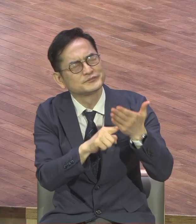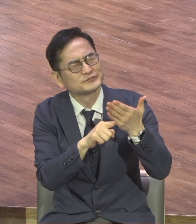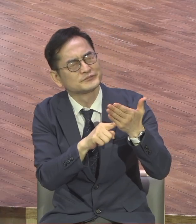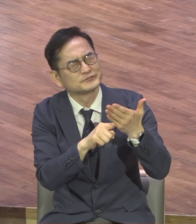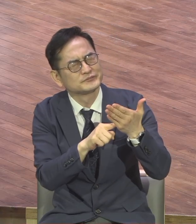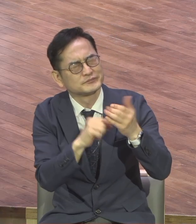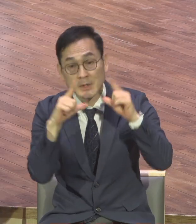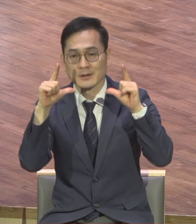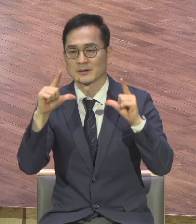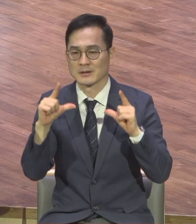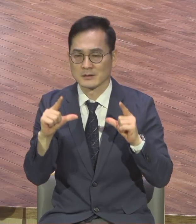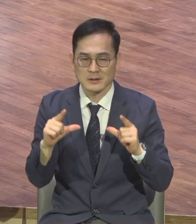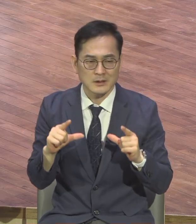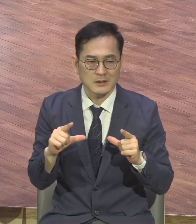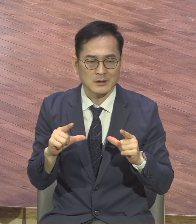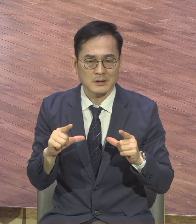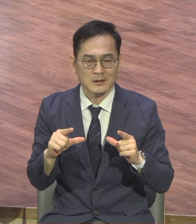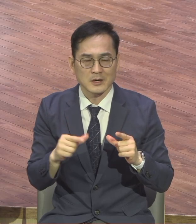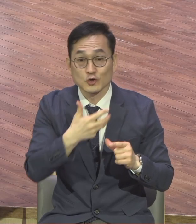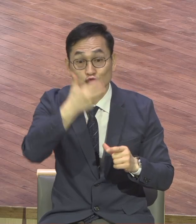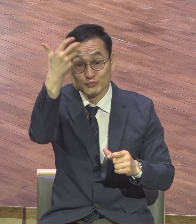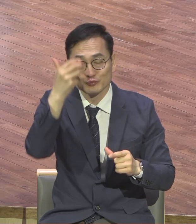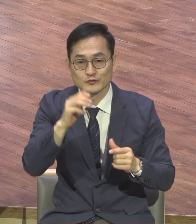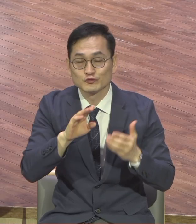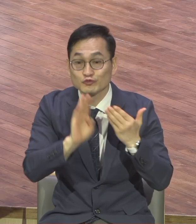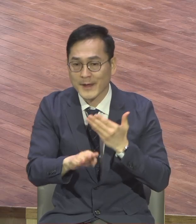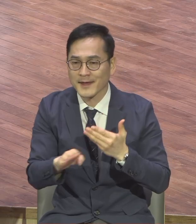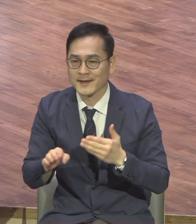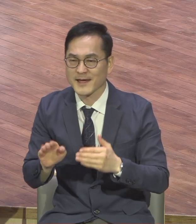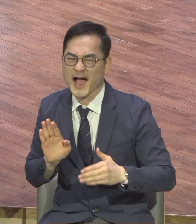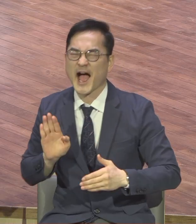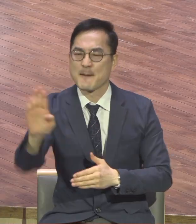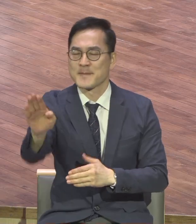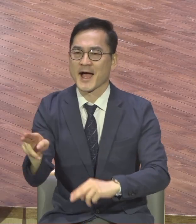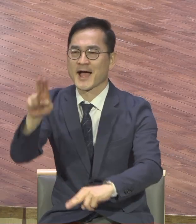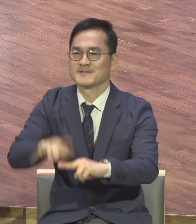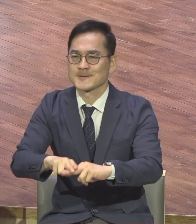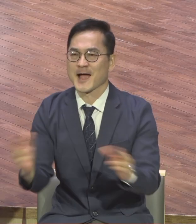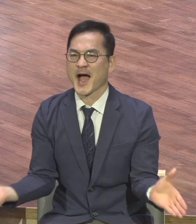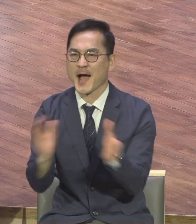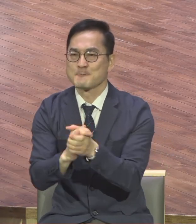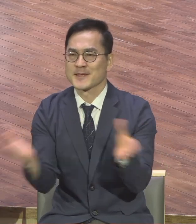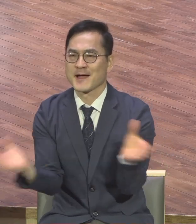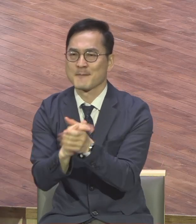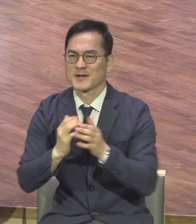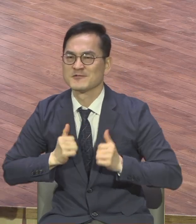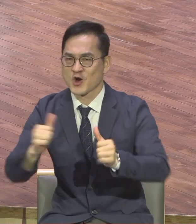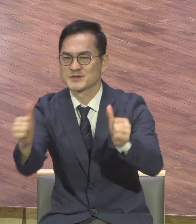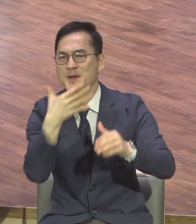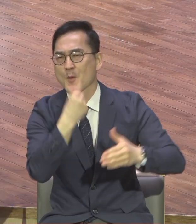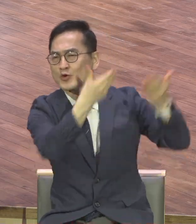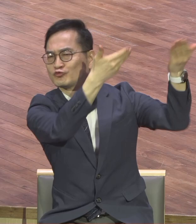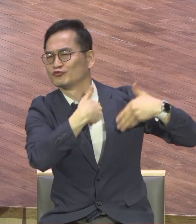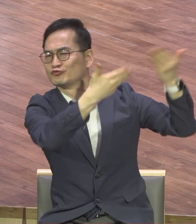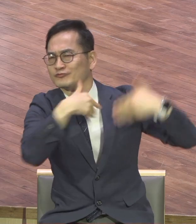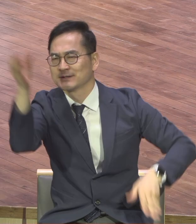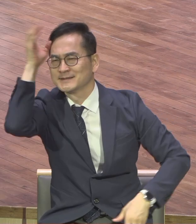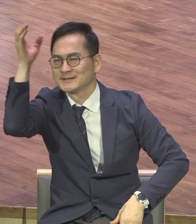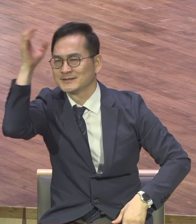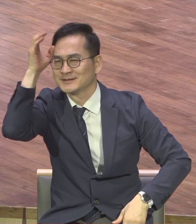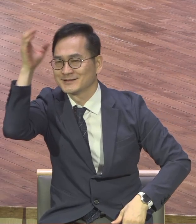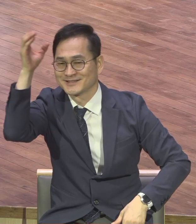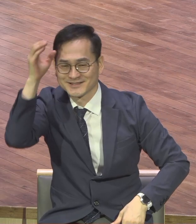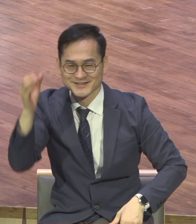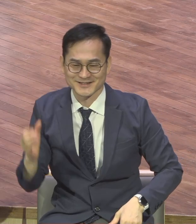제일 둘째 줄에 앉아가지고 목사님 설교만 아멘 아멘 아멘 아멘 권사 됐대. 자, 오늘부터 아멘 세기 바랍니다.